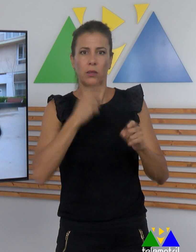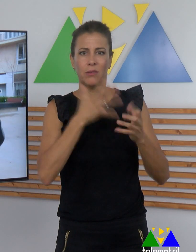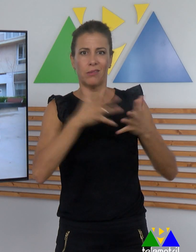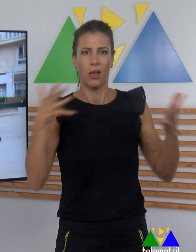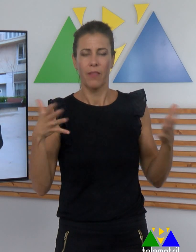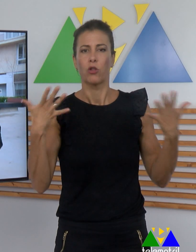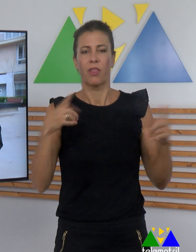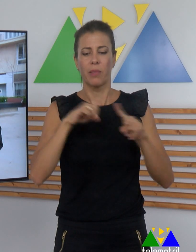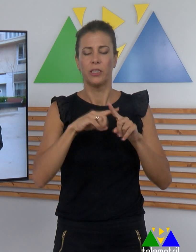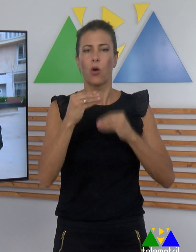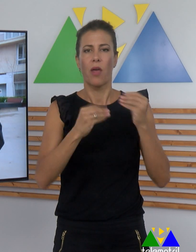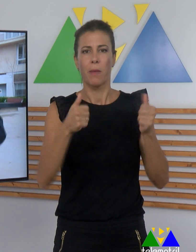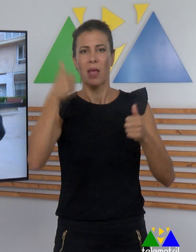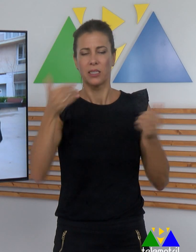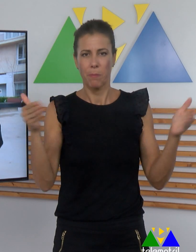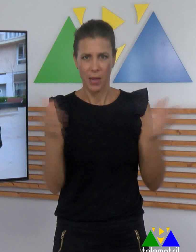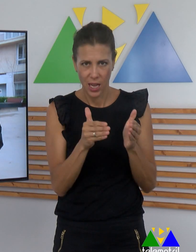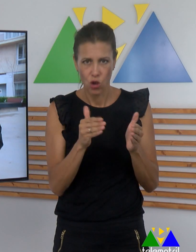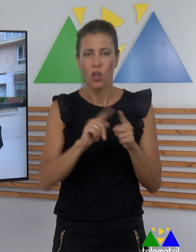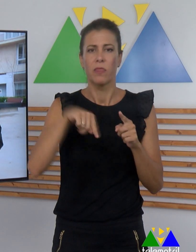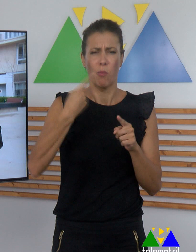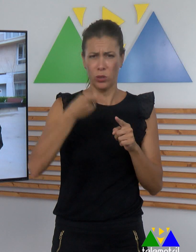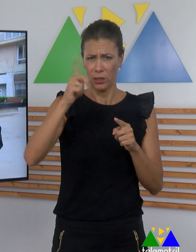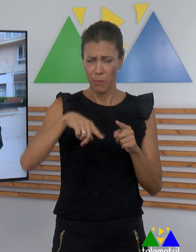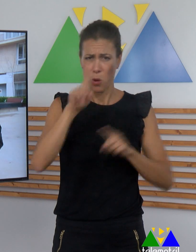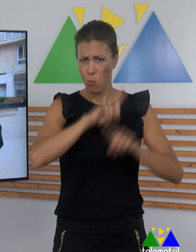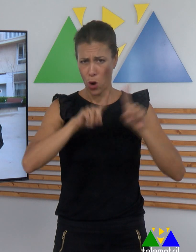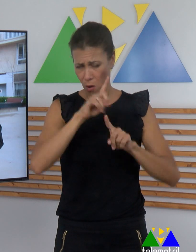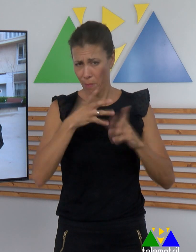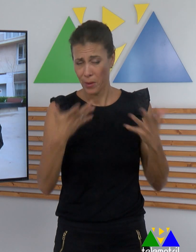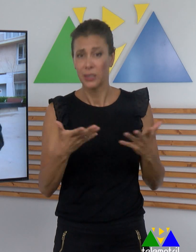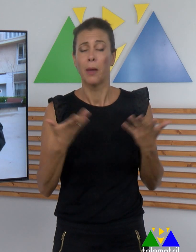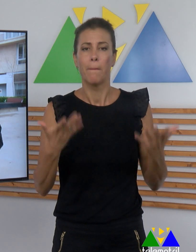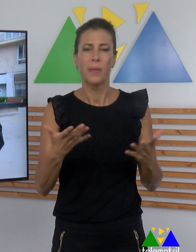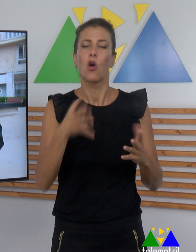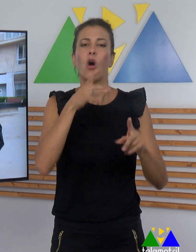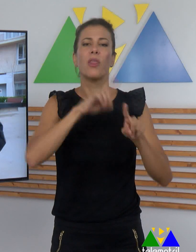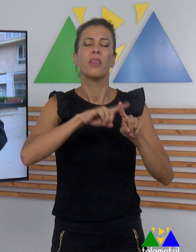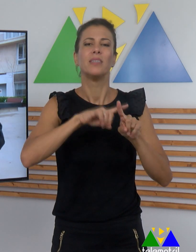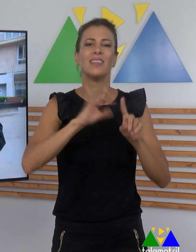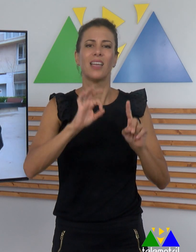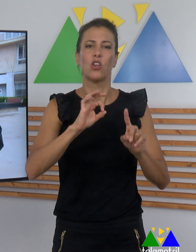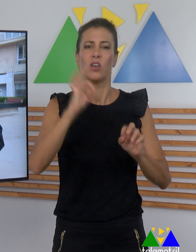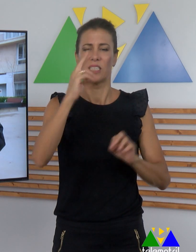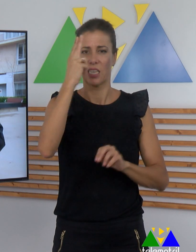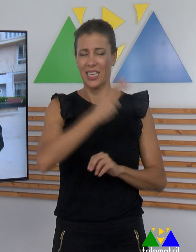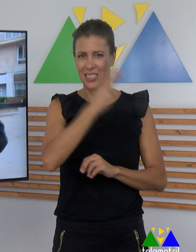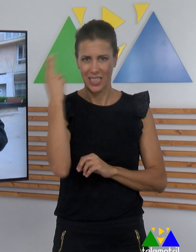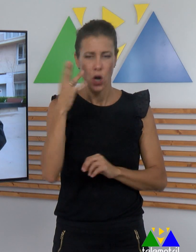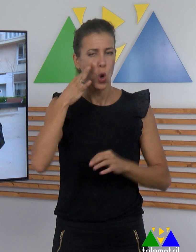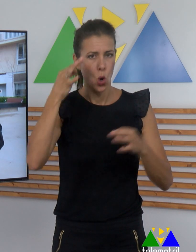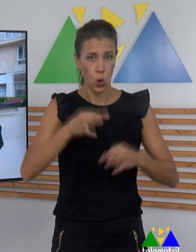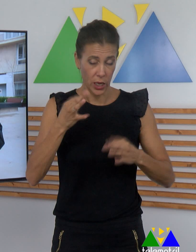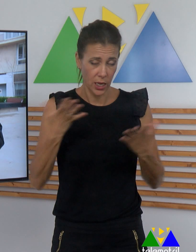un cementerio un poco más pequeño, que después tuvo problemas de ampliación y tal, y fue el cementerio cristiano original.